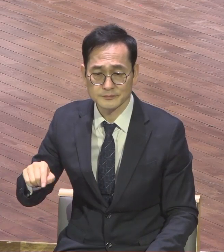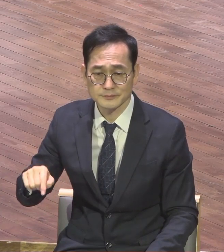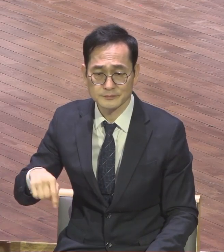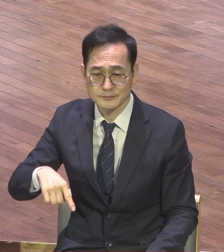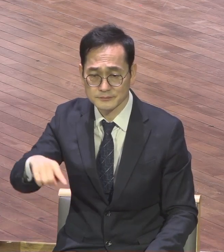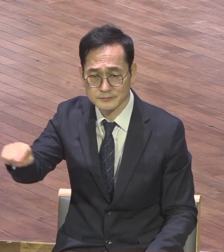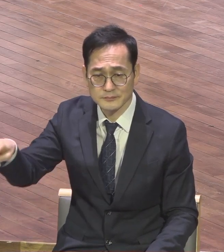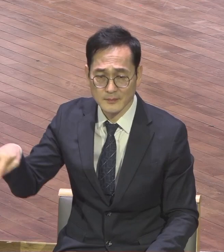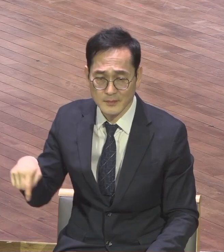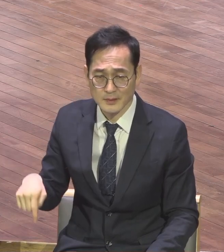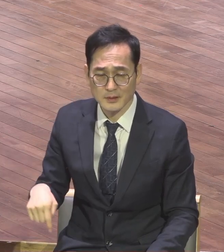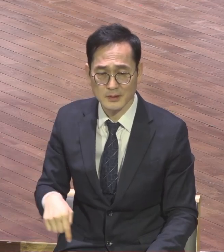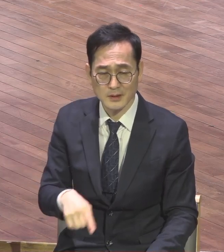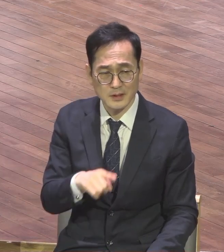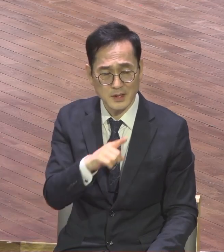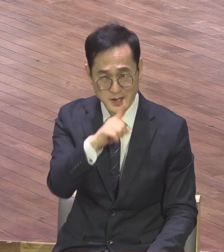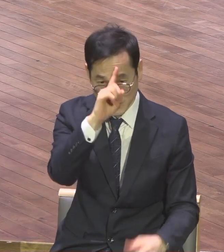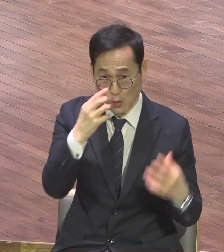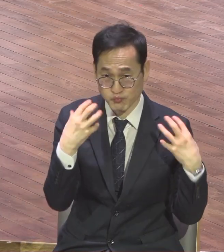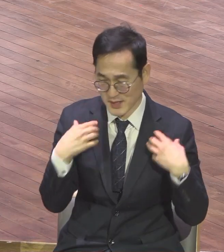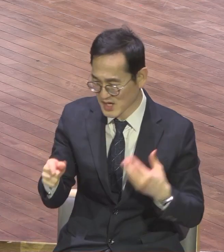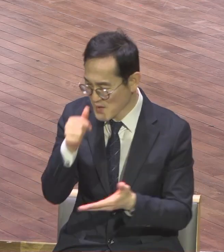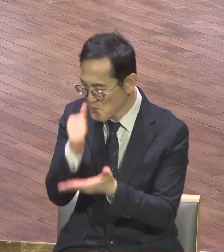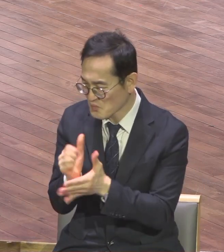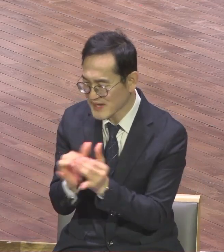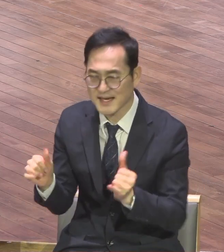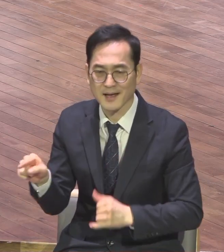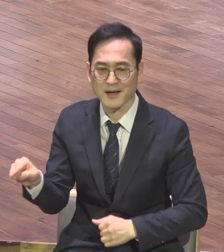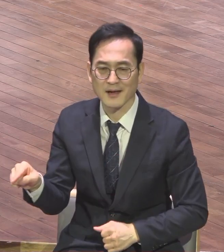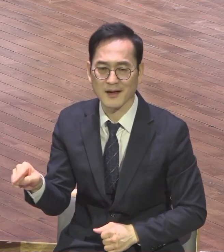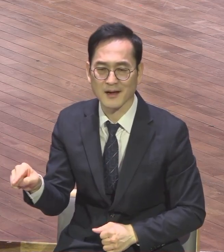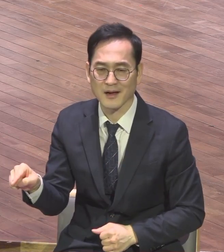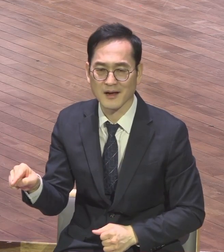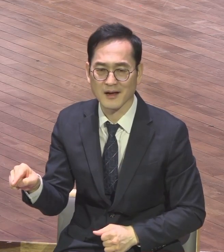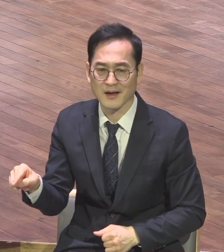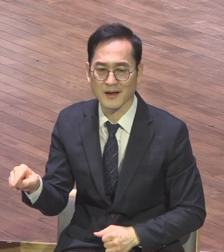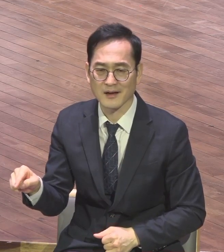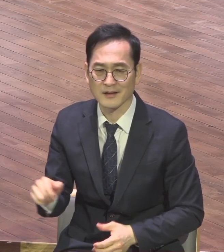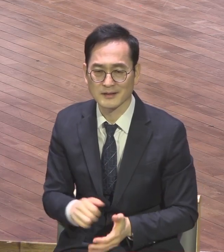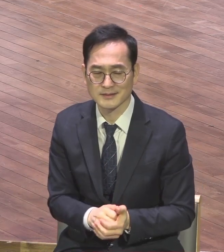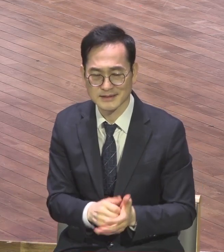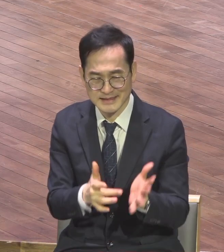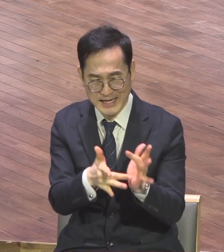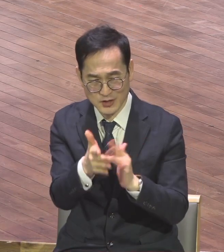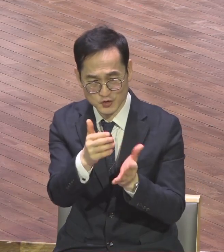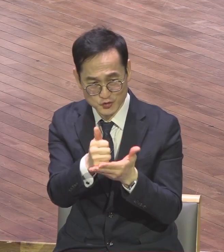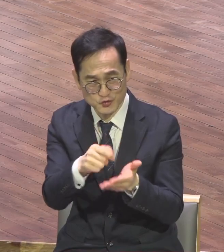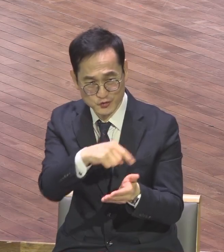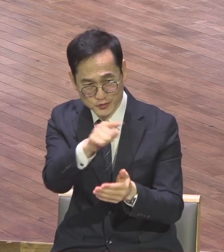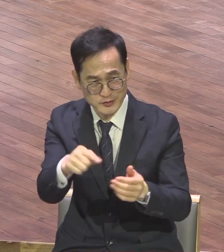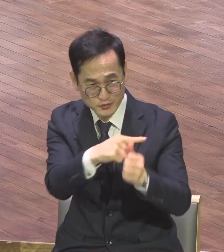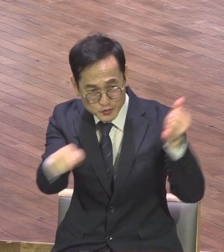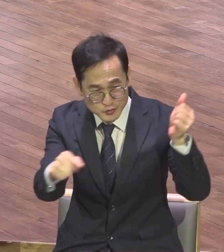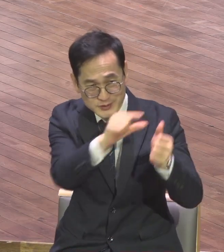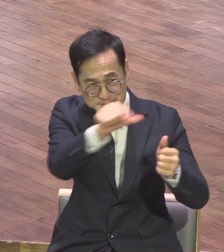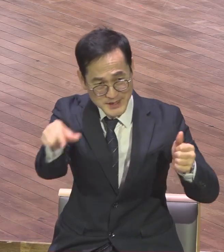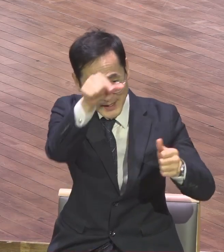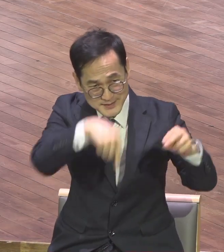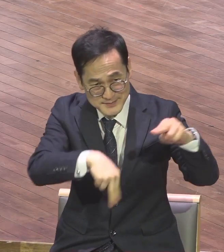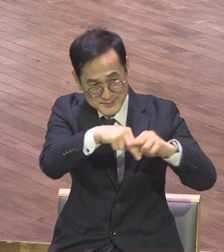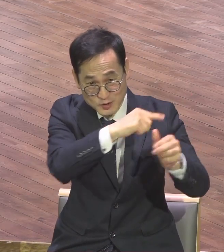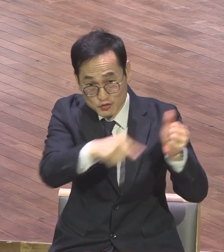수배 대상자들이었어요. 예수를 따르는, 예수를 죽이고 난 후에 예수 따르는 저것들 다 죽여야